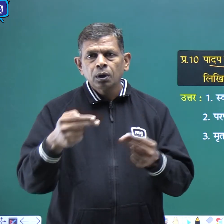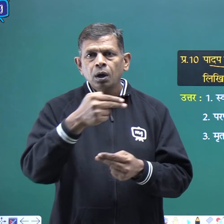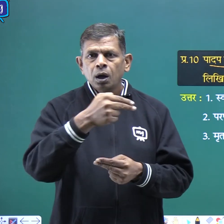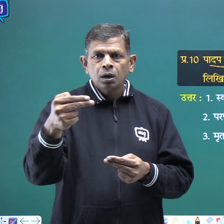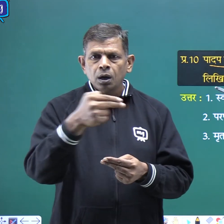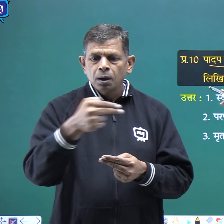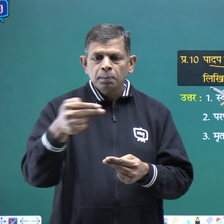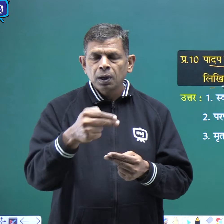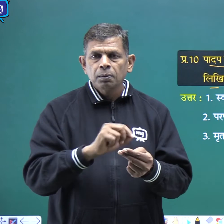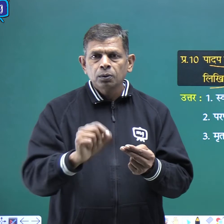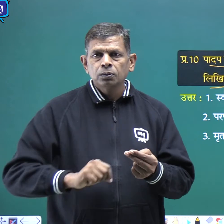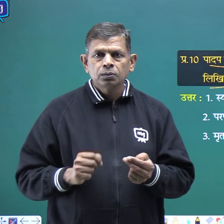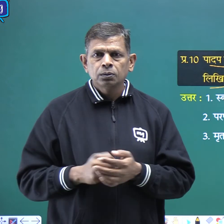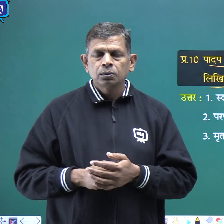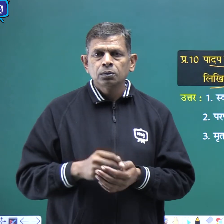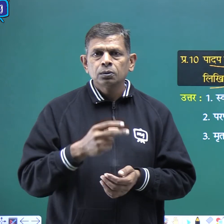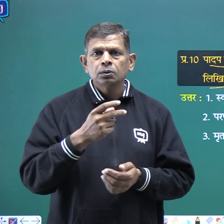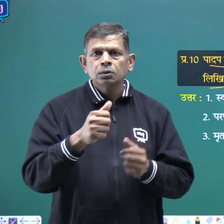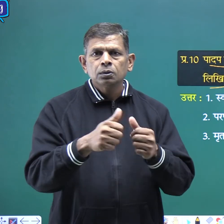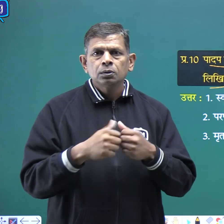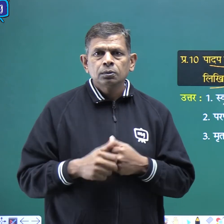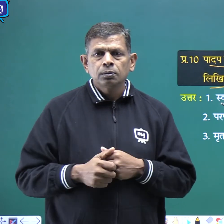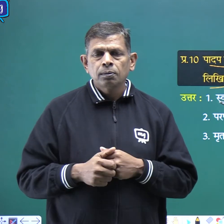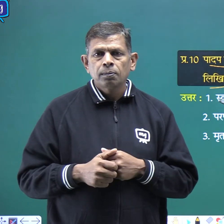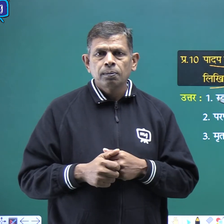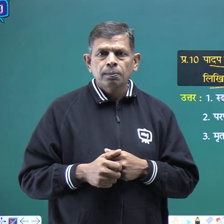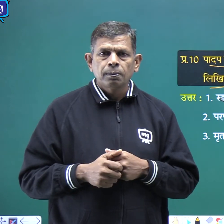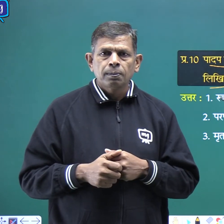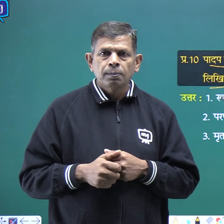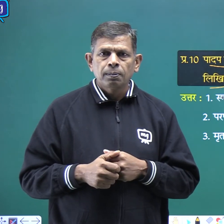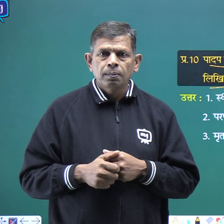नाम लिखिए। उत्तर,